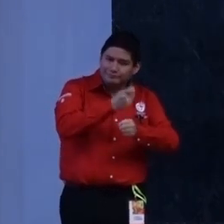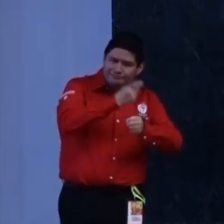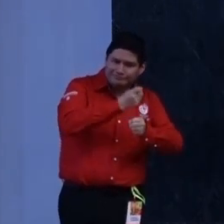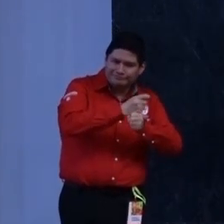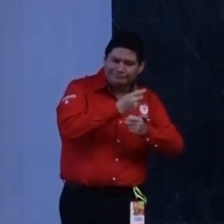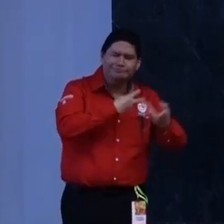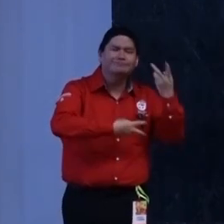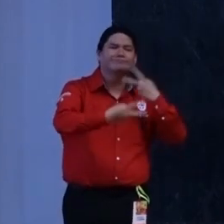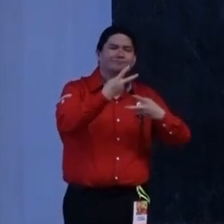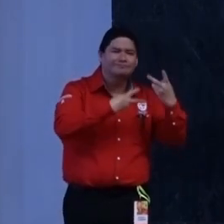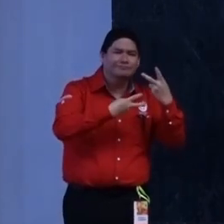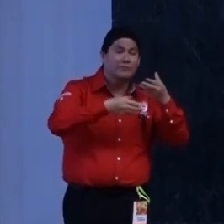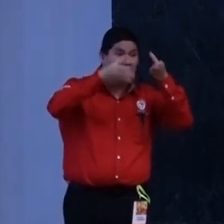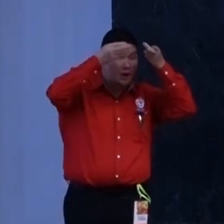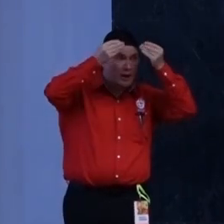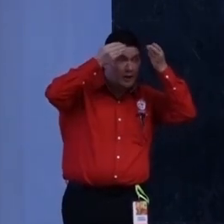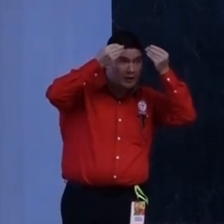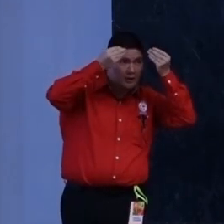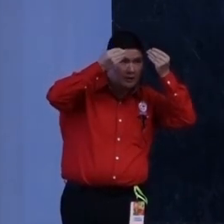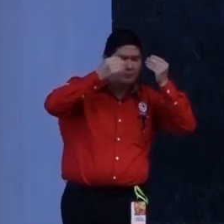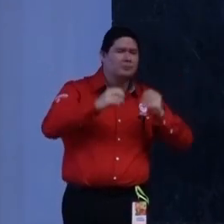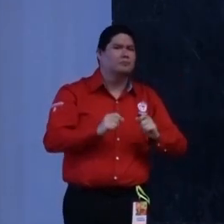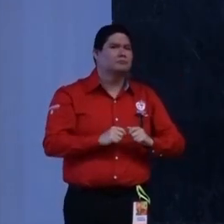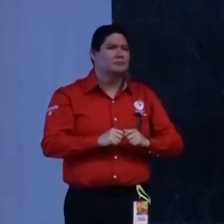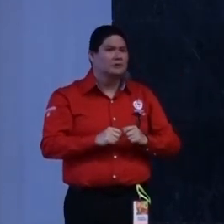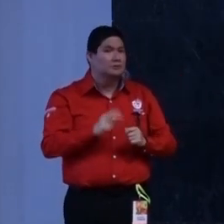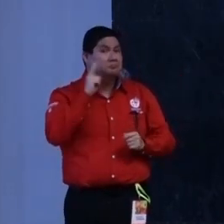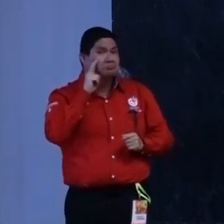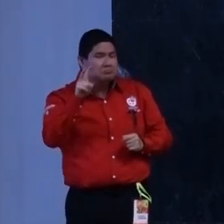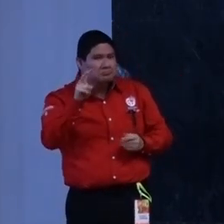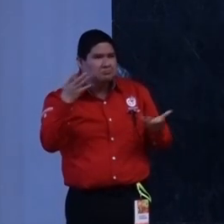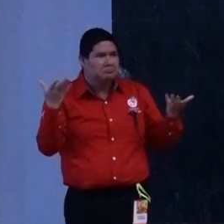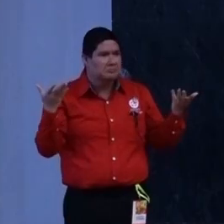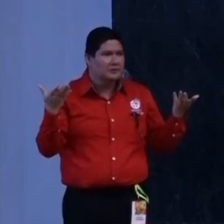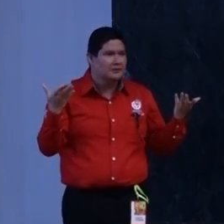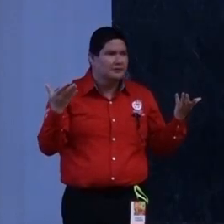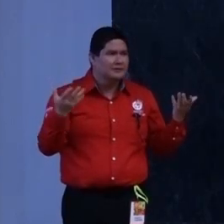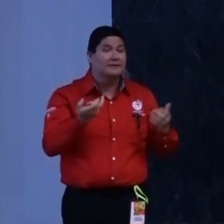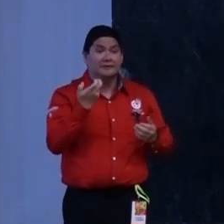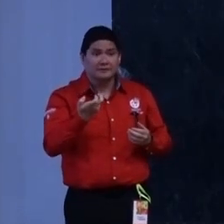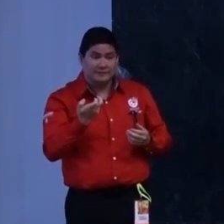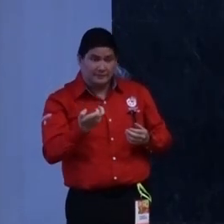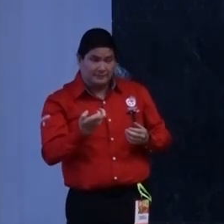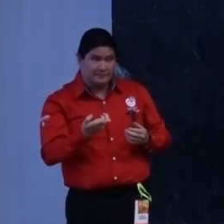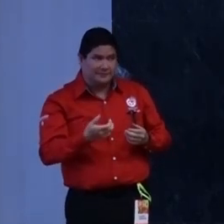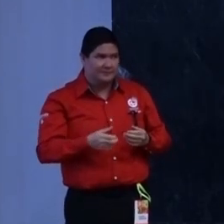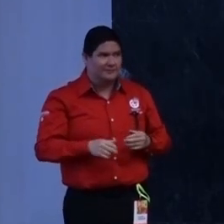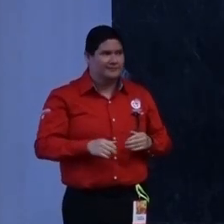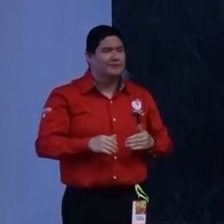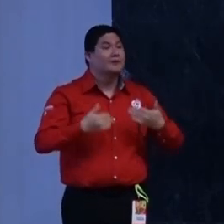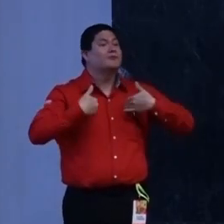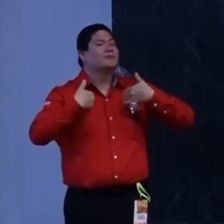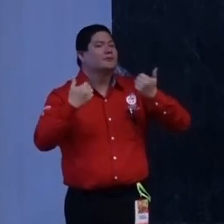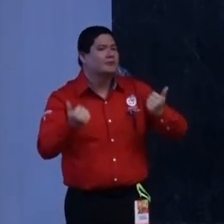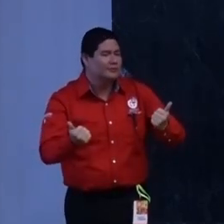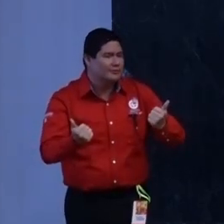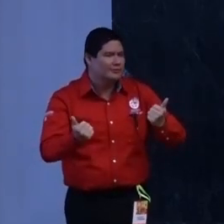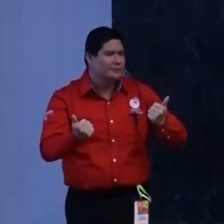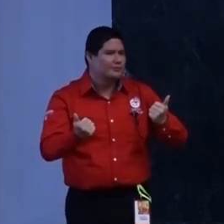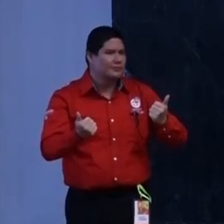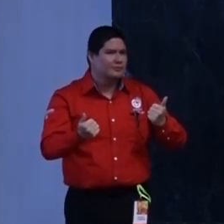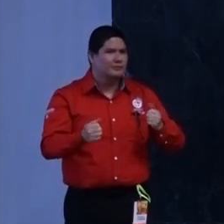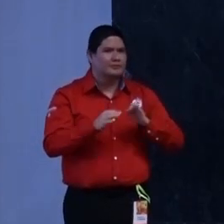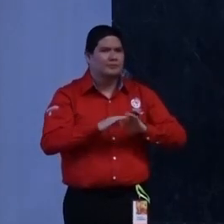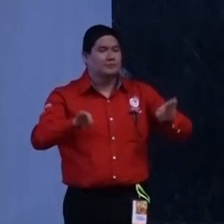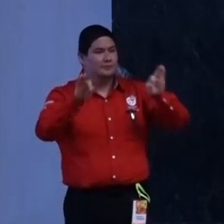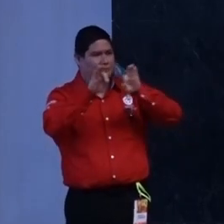a aprender y abrir los ojos. Y creo que esa parte de abrir los ojos va a ser muy importante en mi